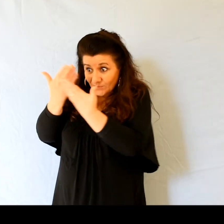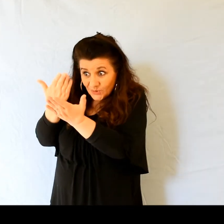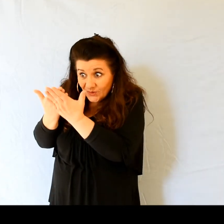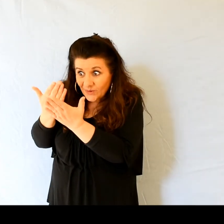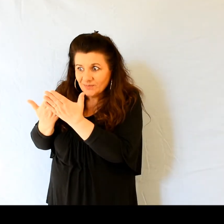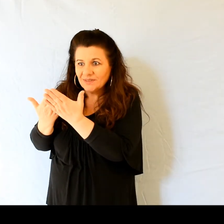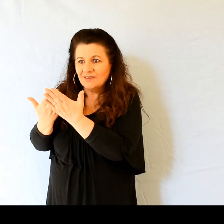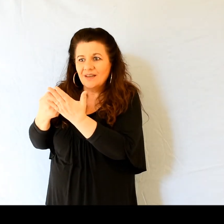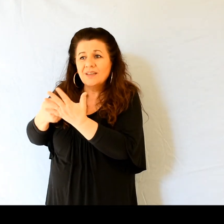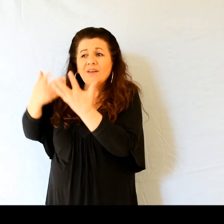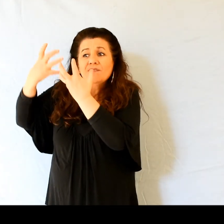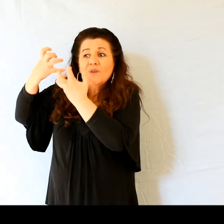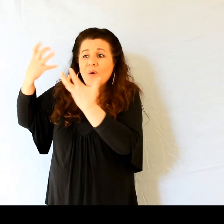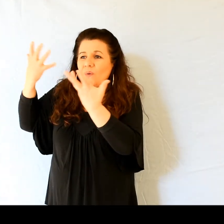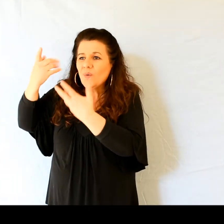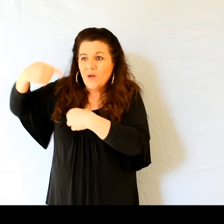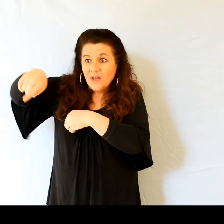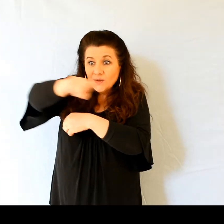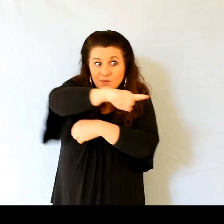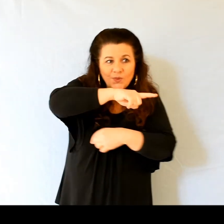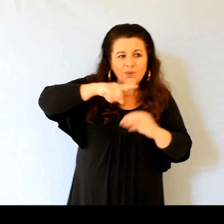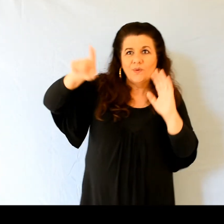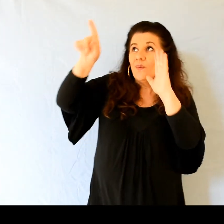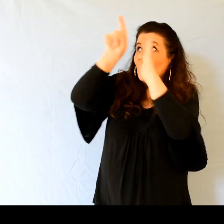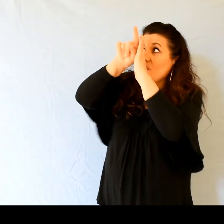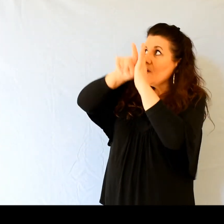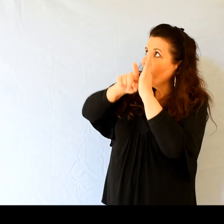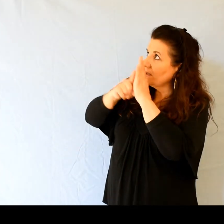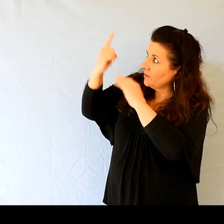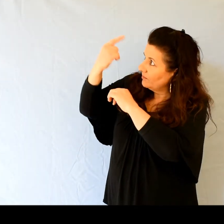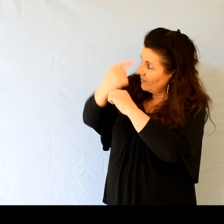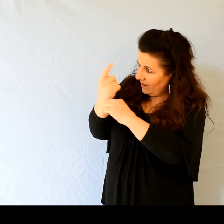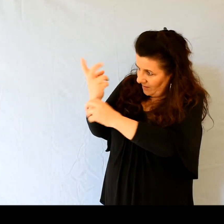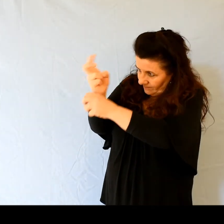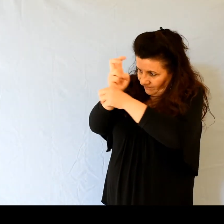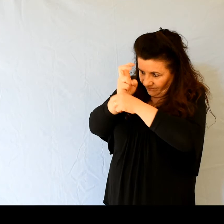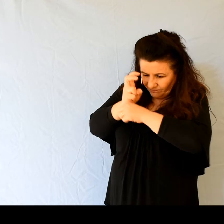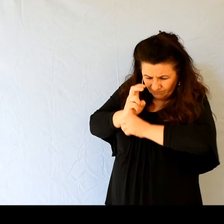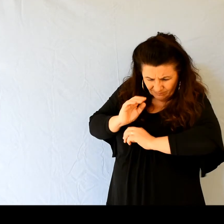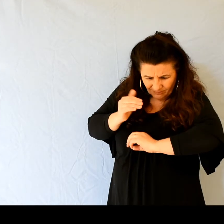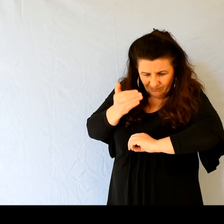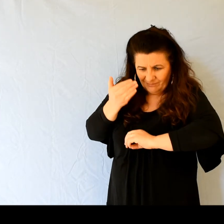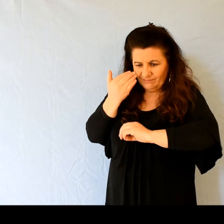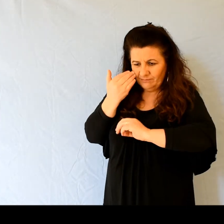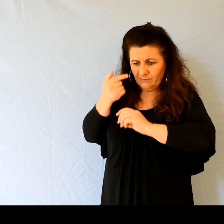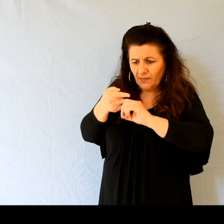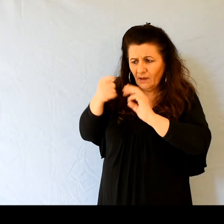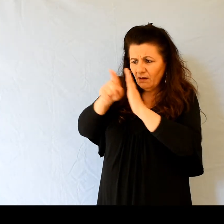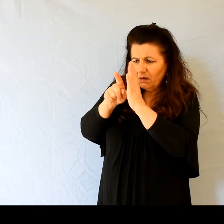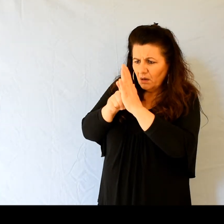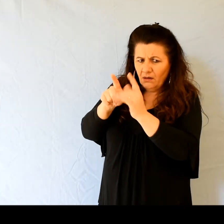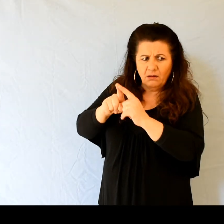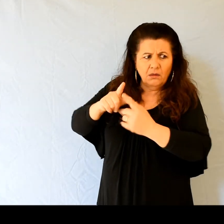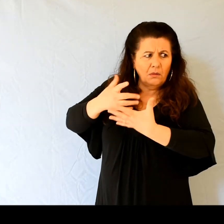gardez ses commandements. Et ces commandements ne seront pas un fardeau, puisque tout